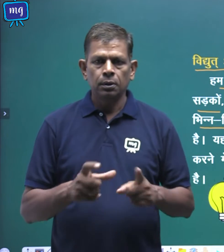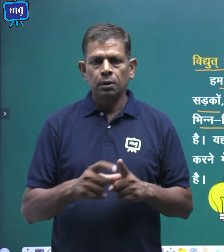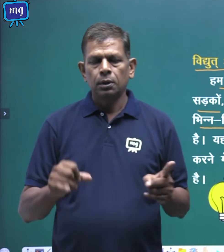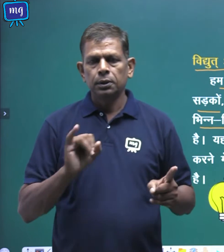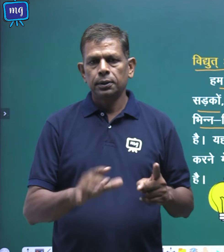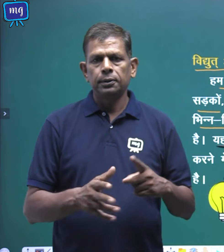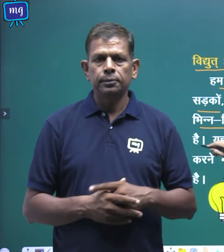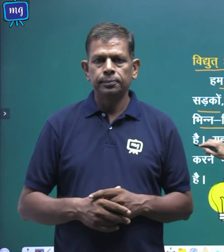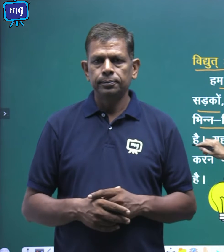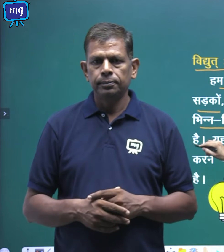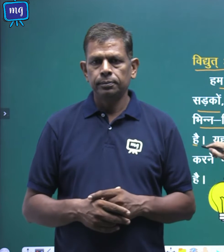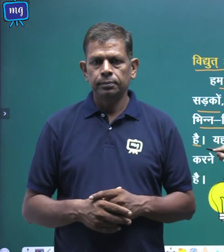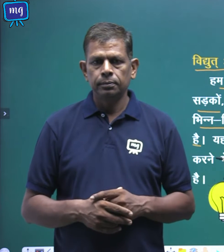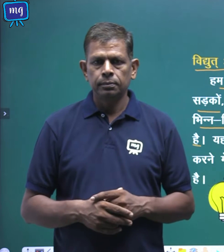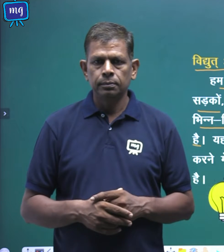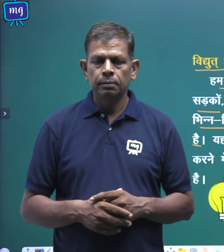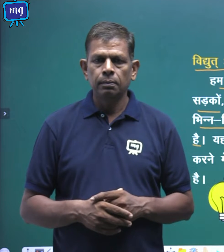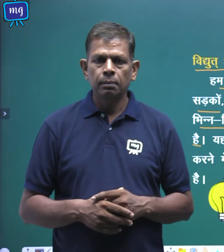करते हैं।